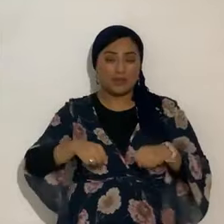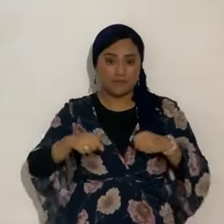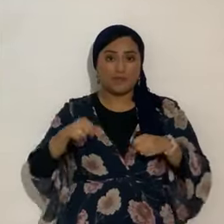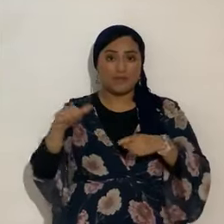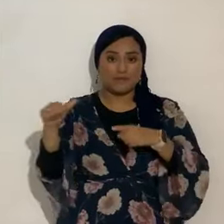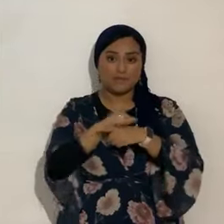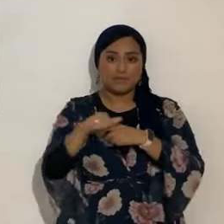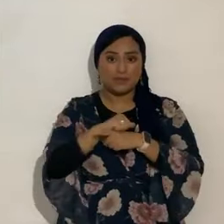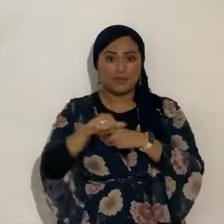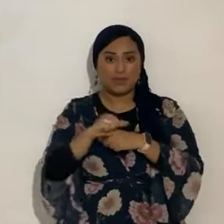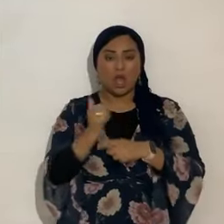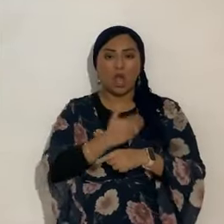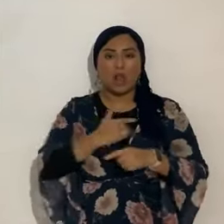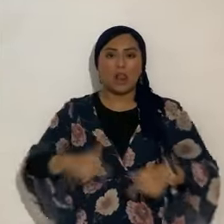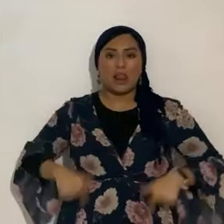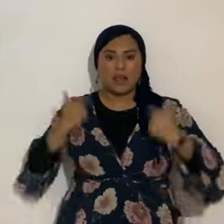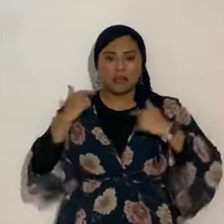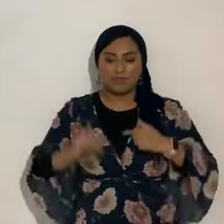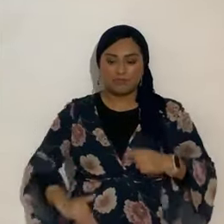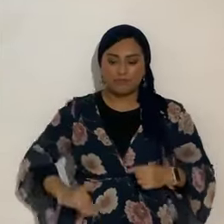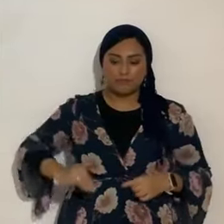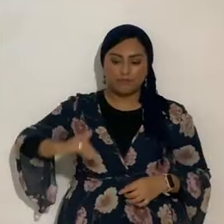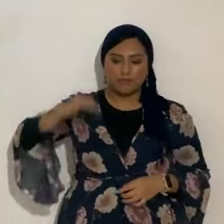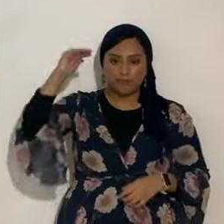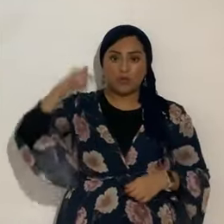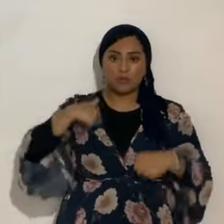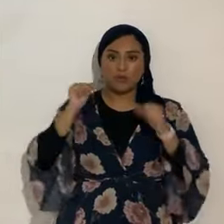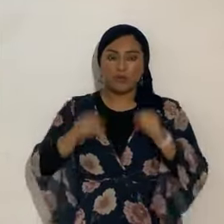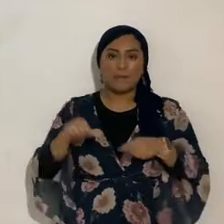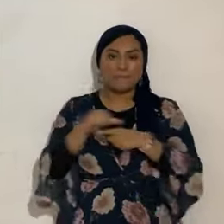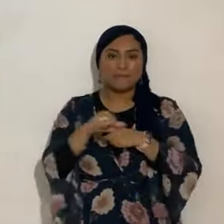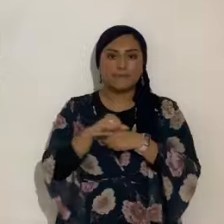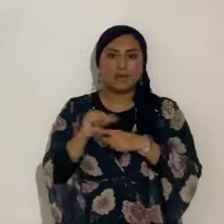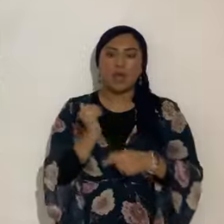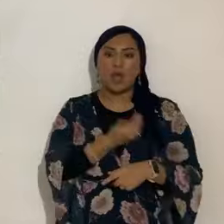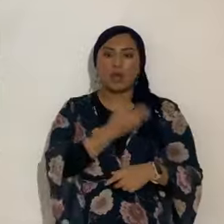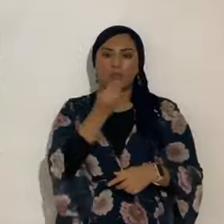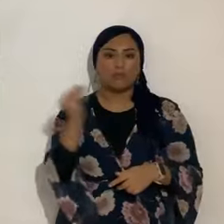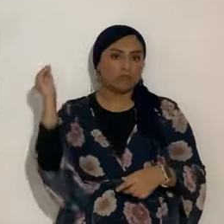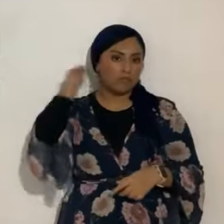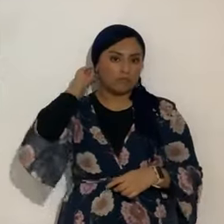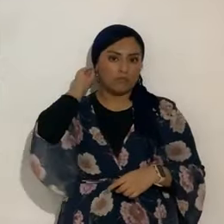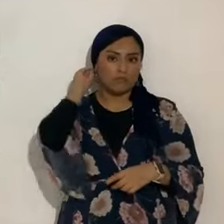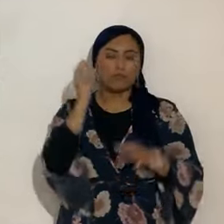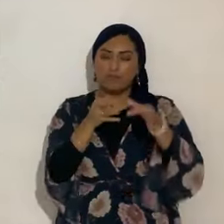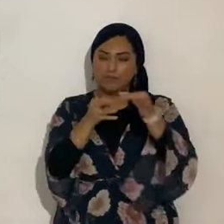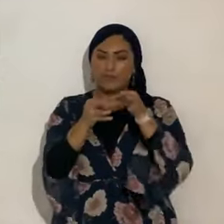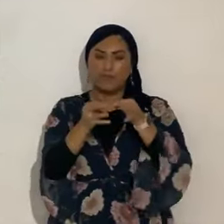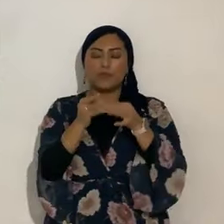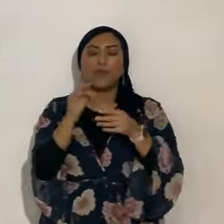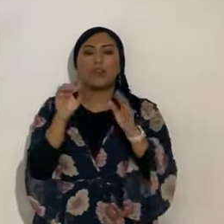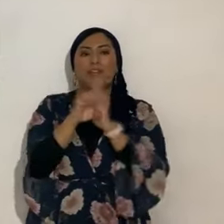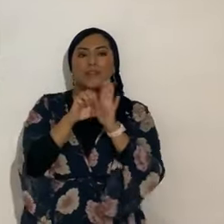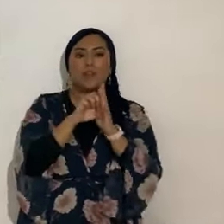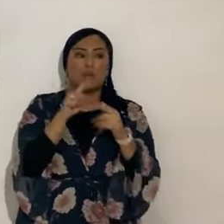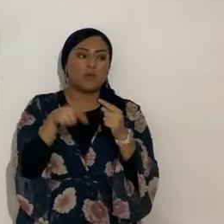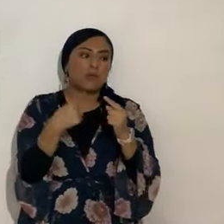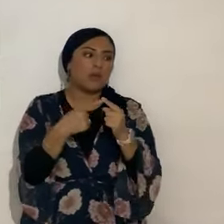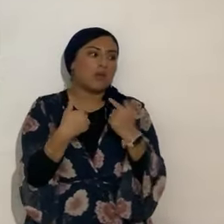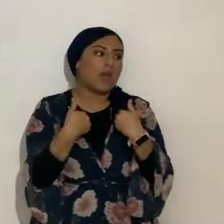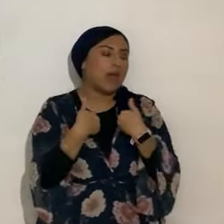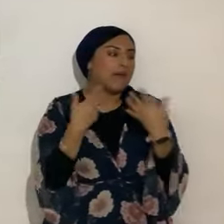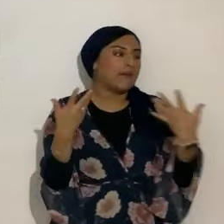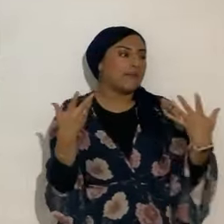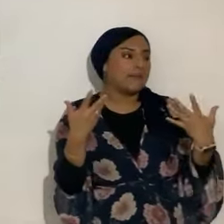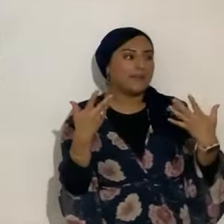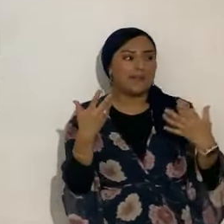entrenada durante la vida. Puede ser entrenada durante la vida. Explico algo, por ejemplo, cuando hay